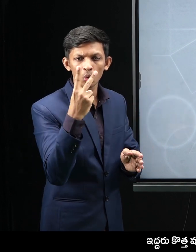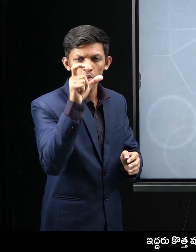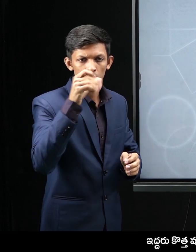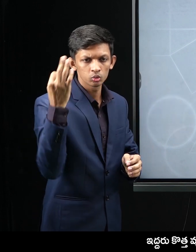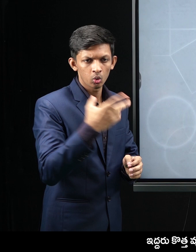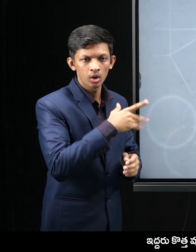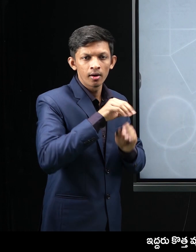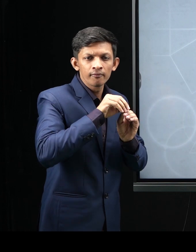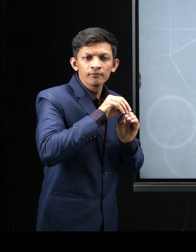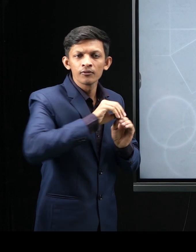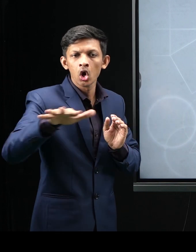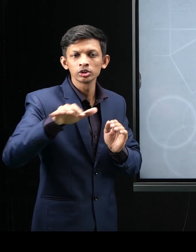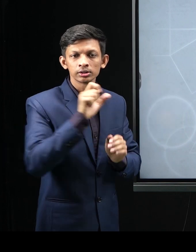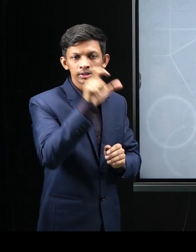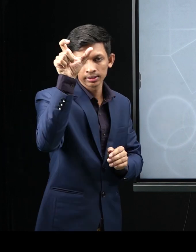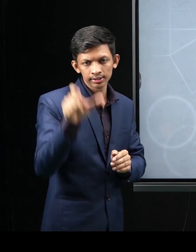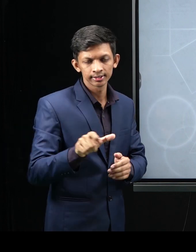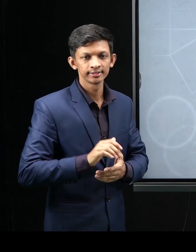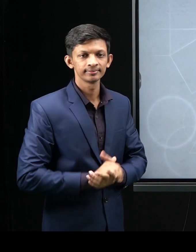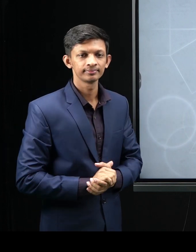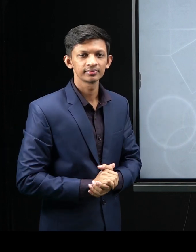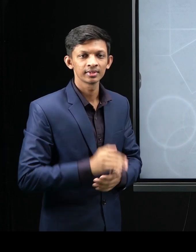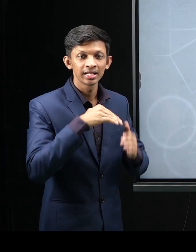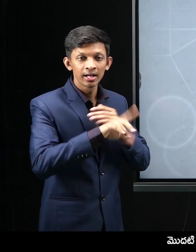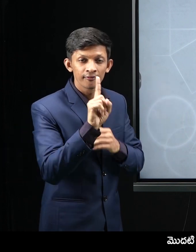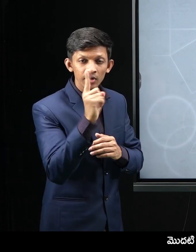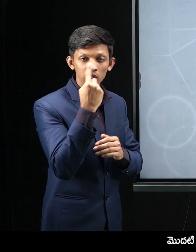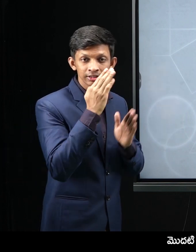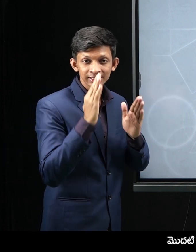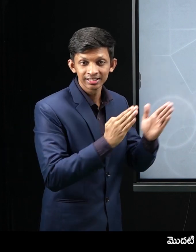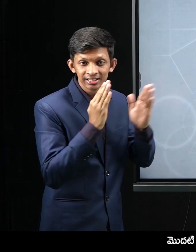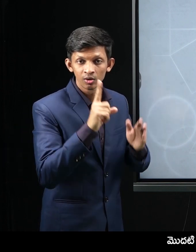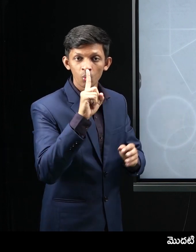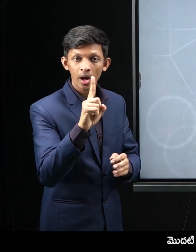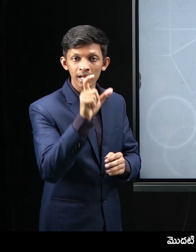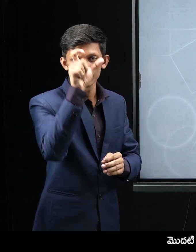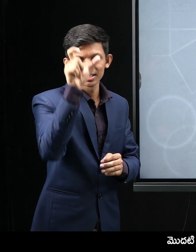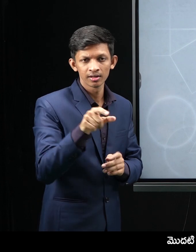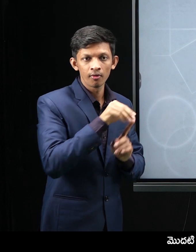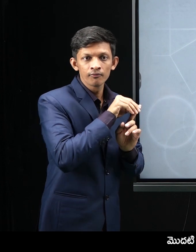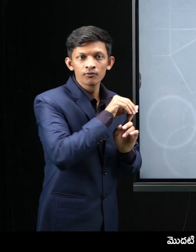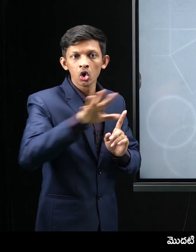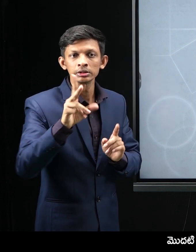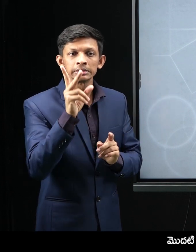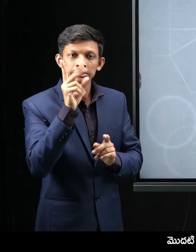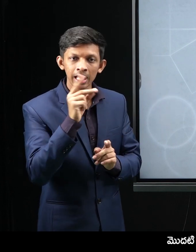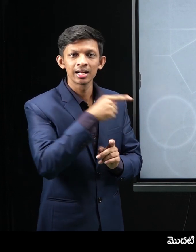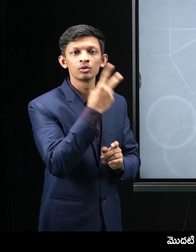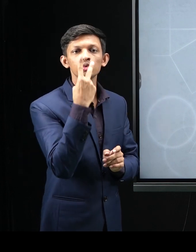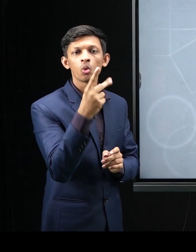ప్రభావితమయ్యే విధంగా వ్యాప్తి చెందుతుందని పరిశీలిద్దాం. మొదటి దశలో ఒక వ్యక్తి ప్రభావితమయ్యాడు. రెండవ దశలో ఇద్దరు